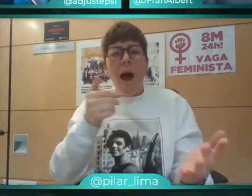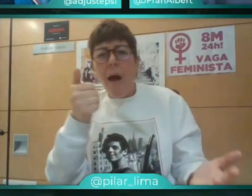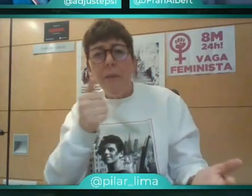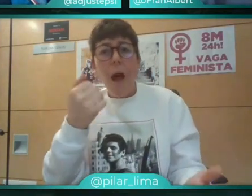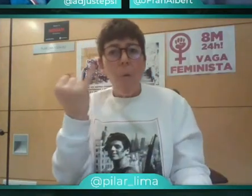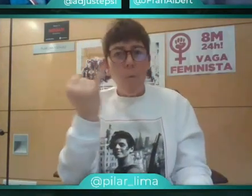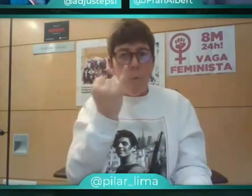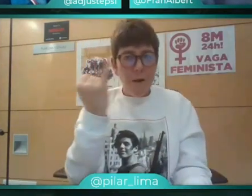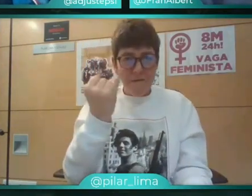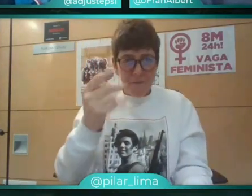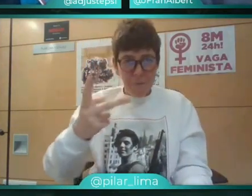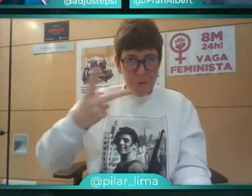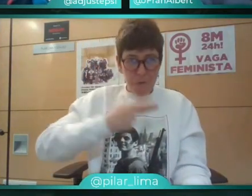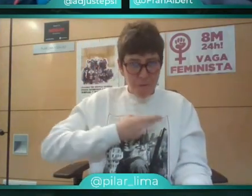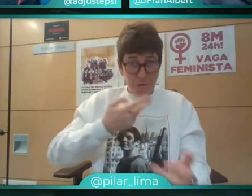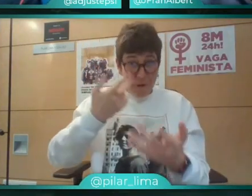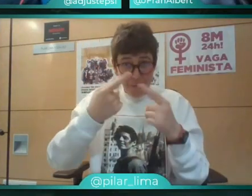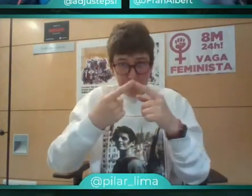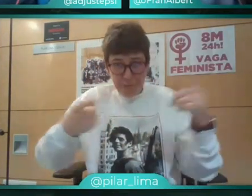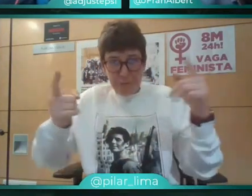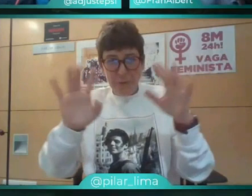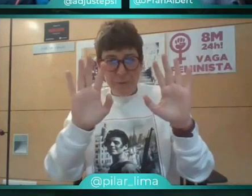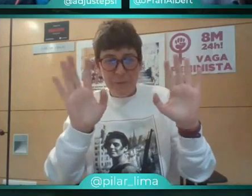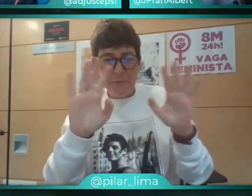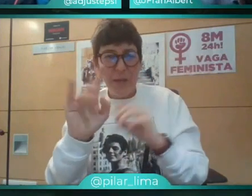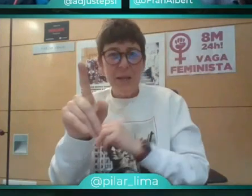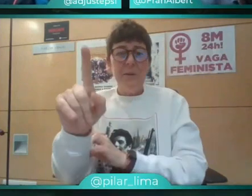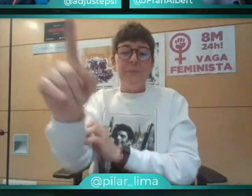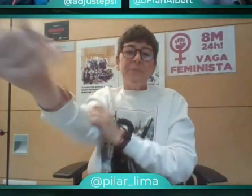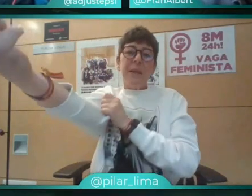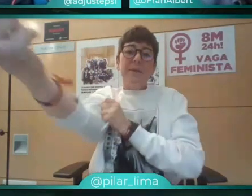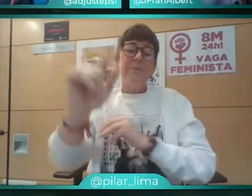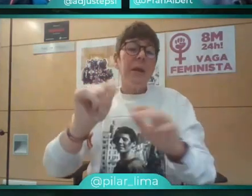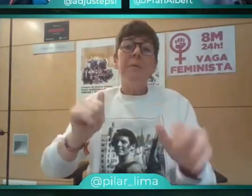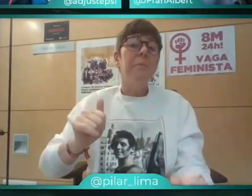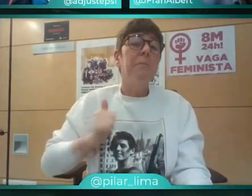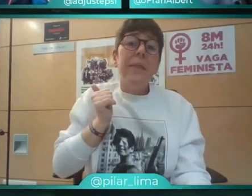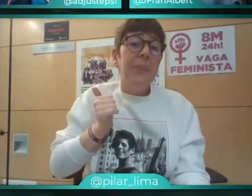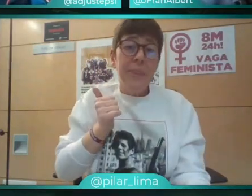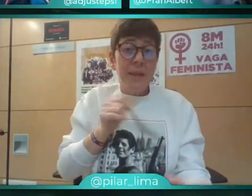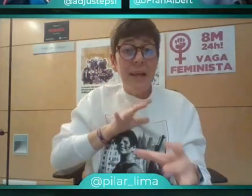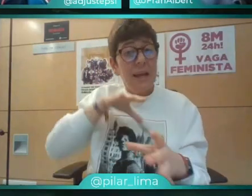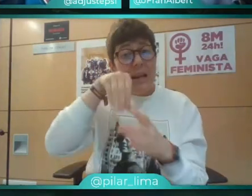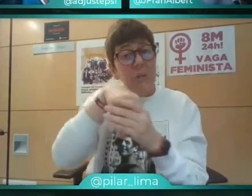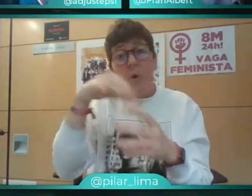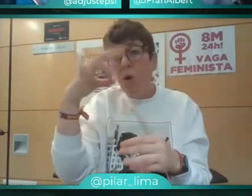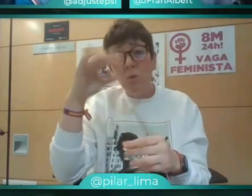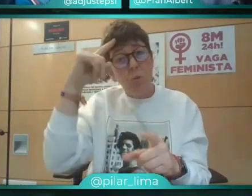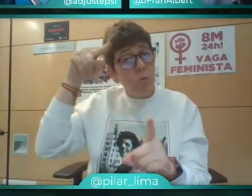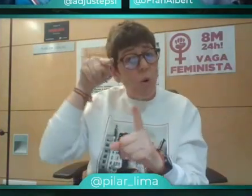mejor Ojalá tuviéramos Más Fuerzas bueno Juan también cuando queráis